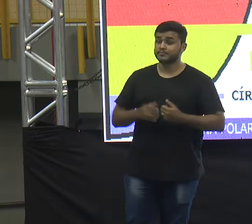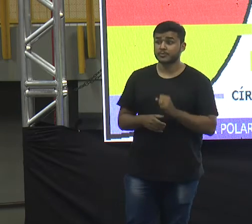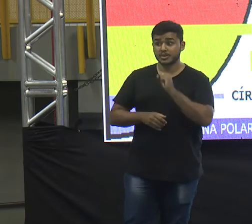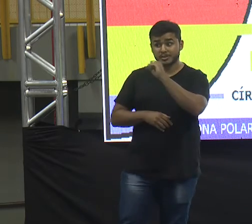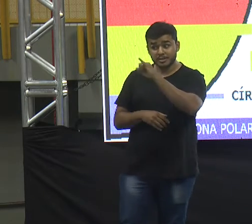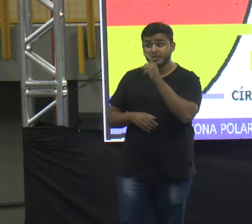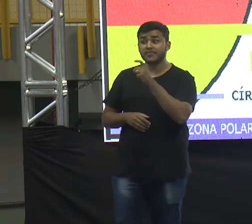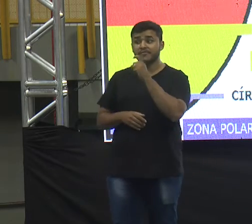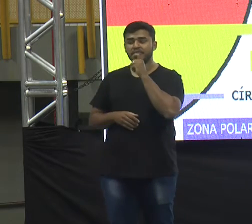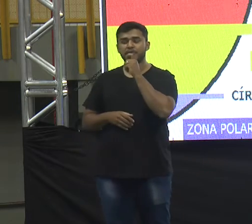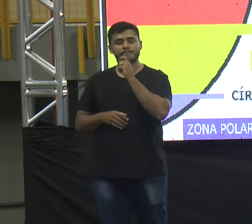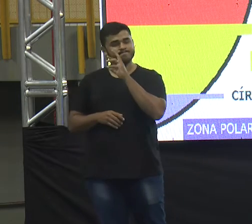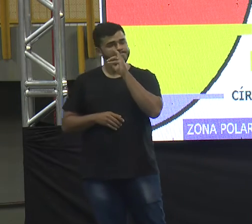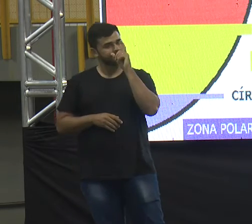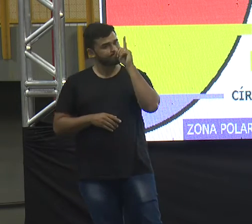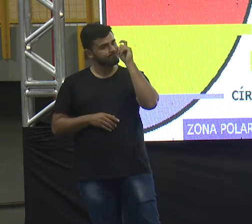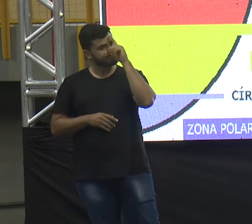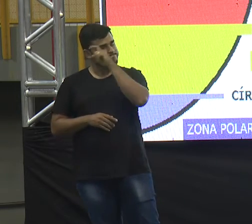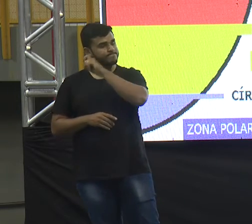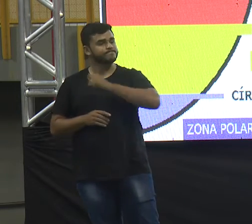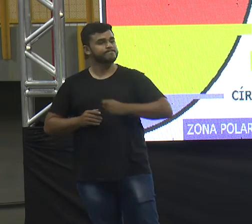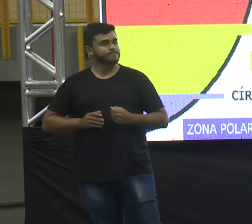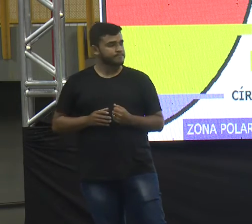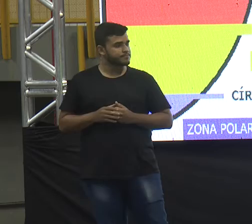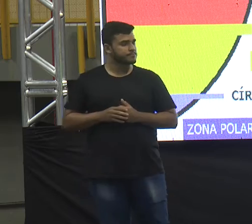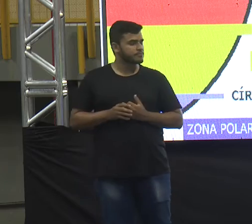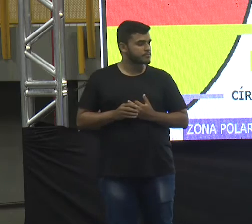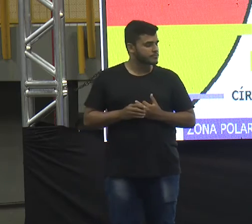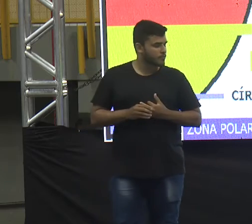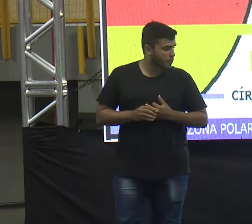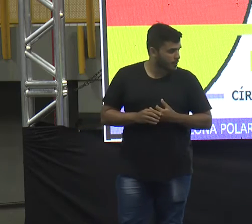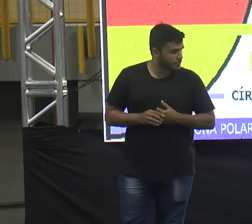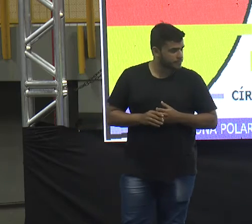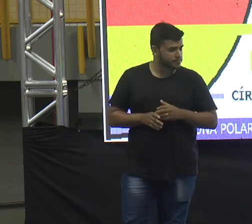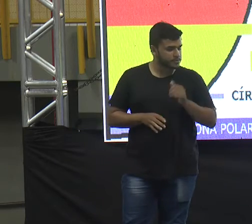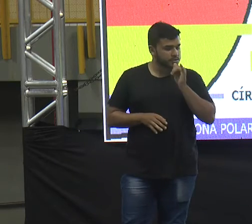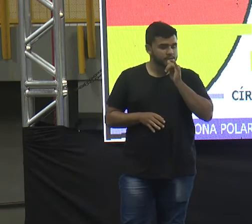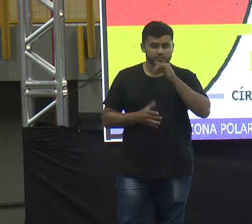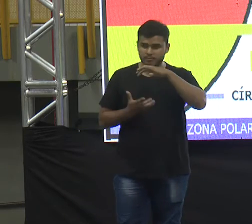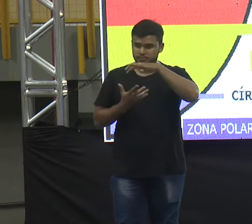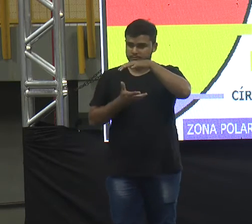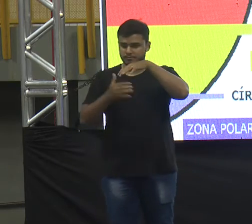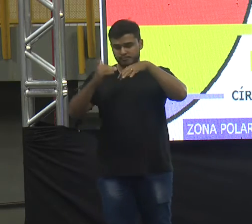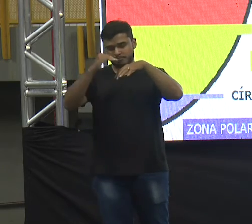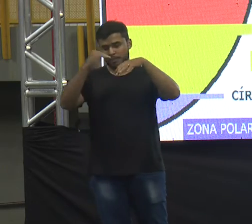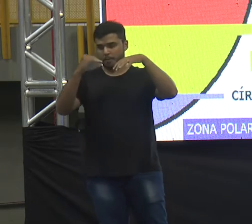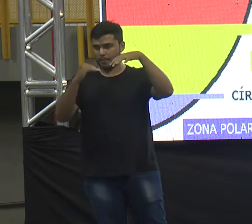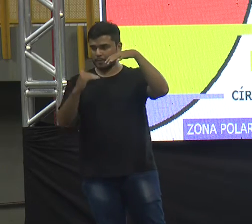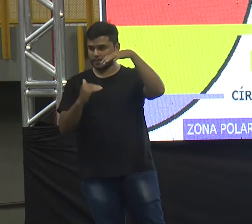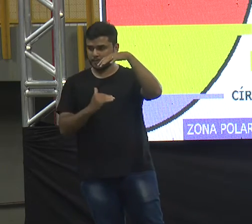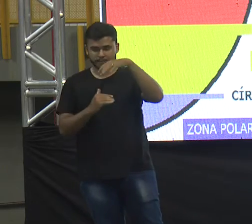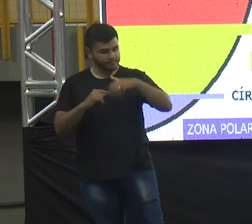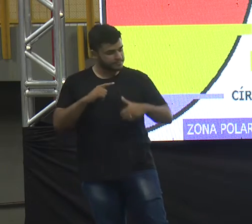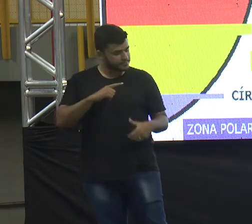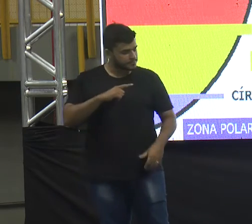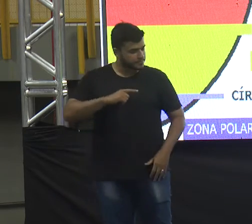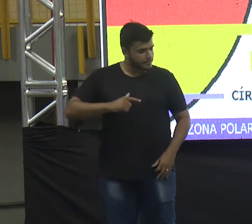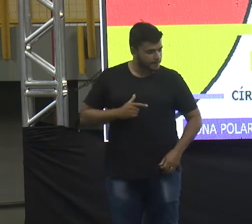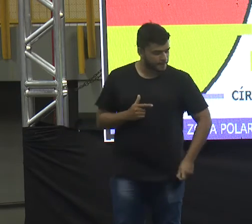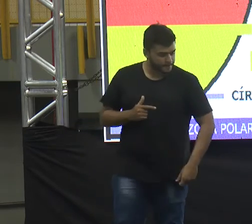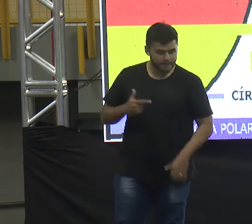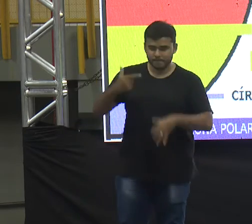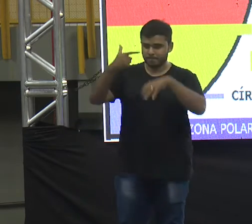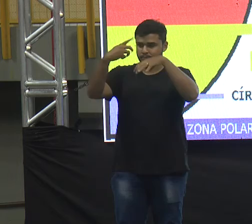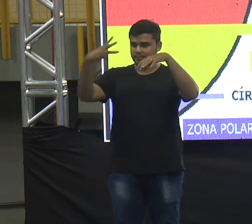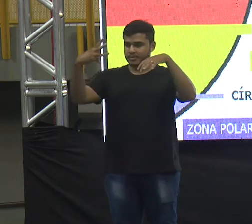mais difícil de se adaptar, muito mais difícil. Professor, entre os trópicos, zona tropical. Então, de 23 norte,